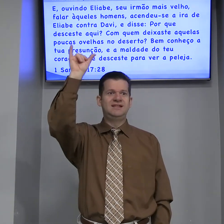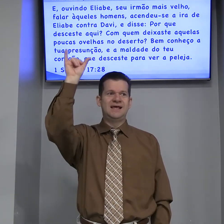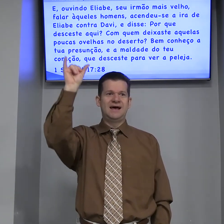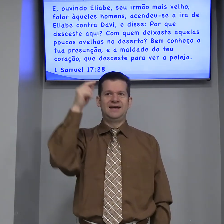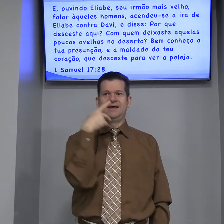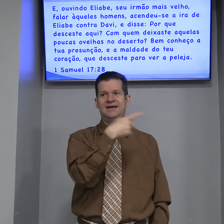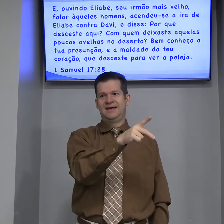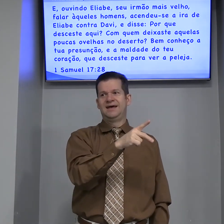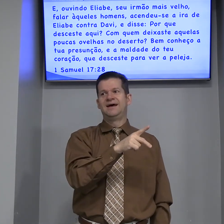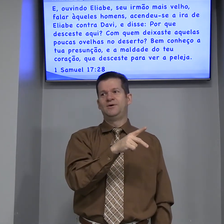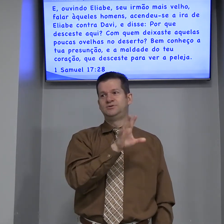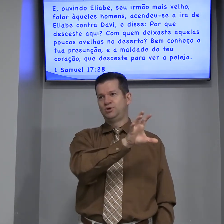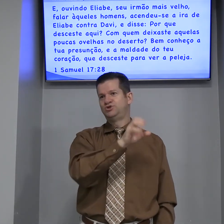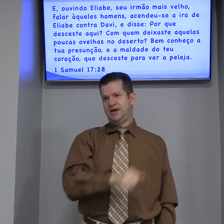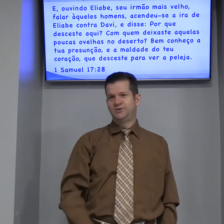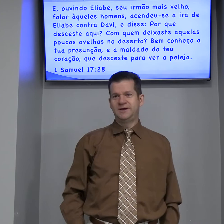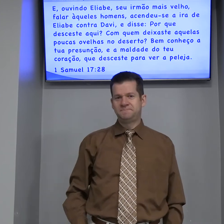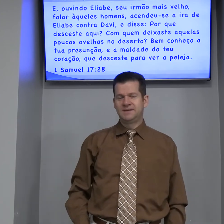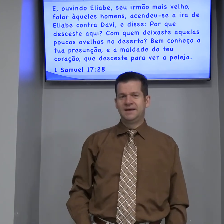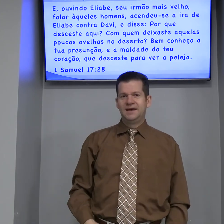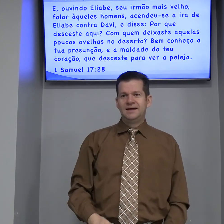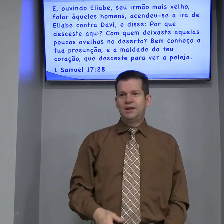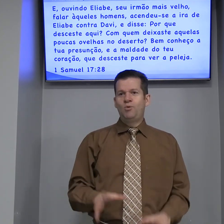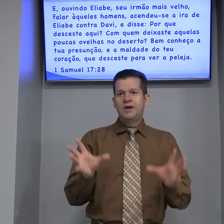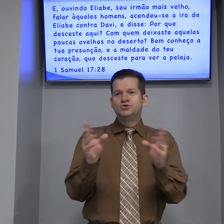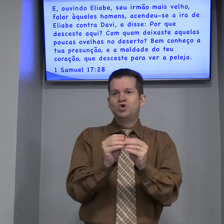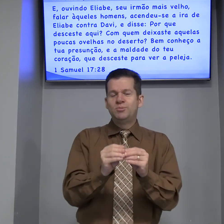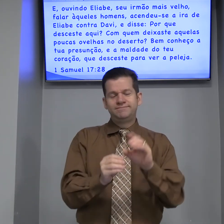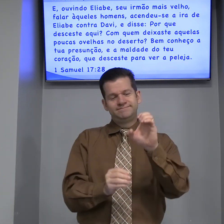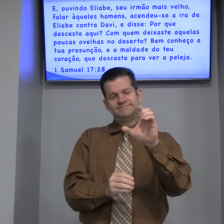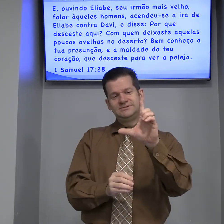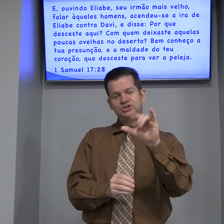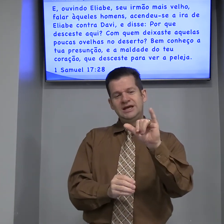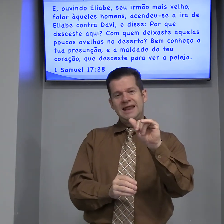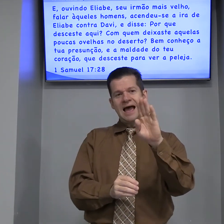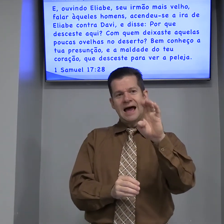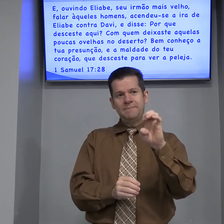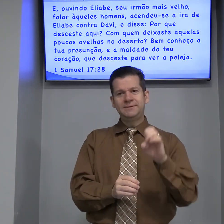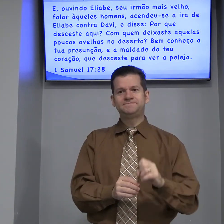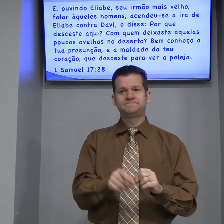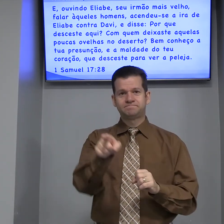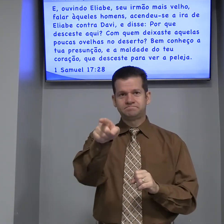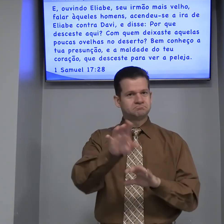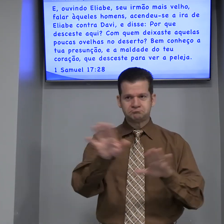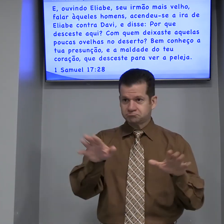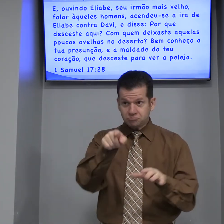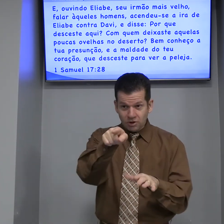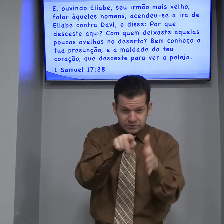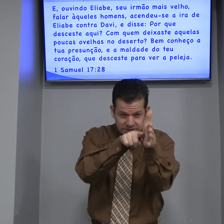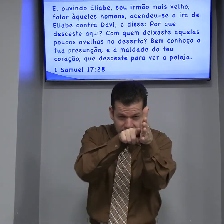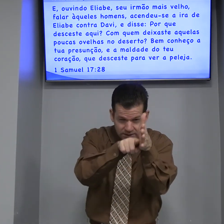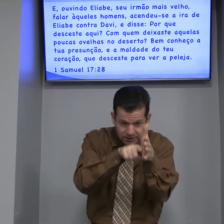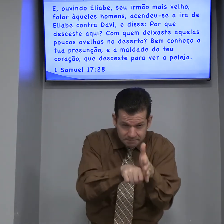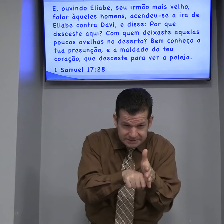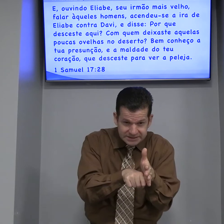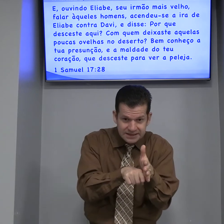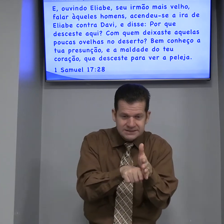evitar o seu jeito, né? Então, um resumo de Eliabe, você pesquisa,